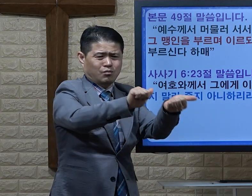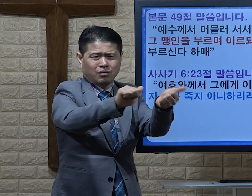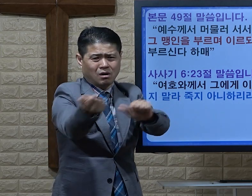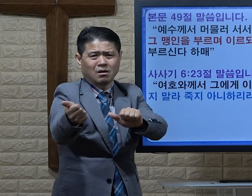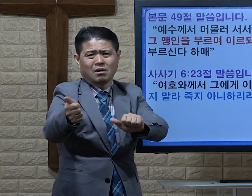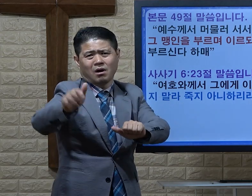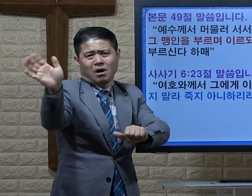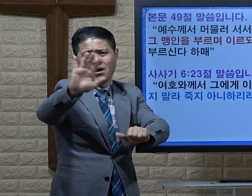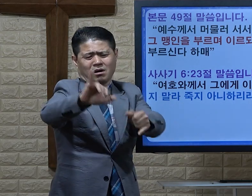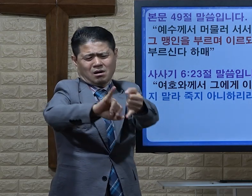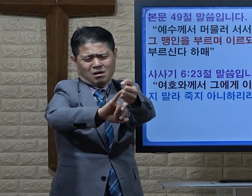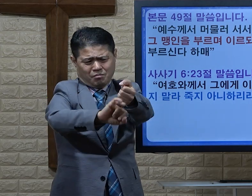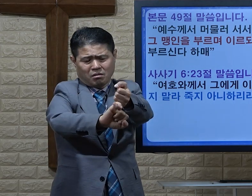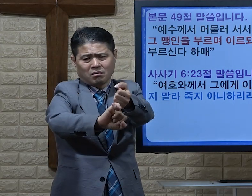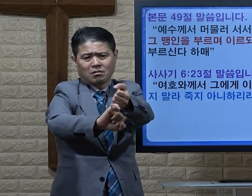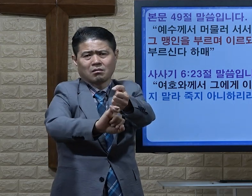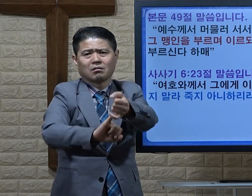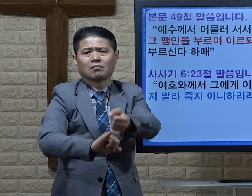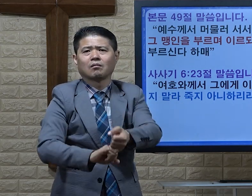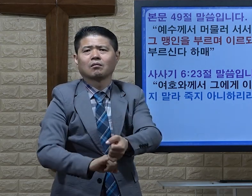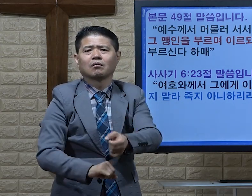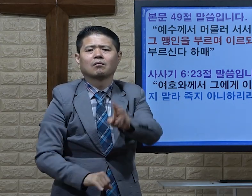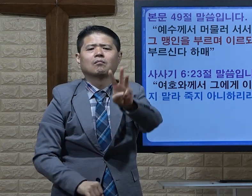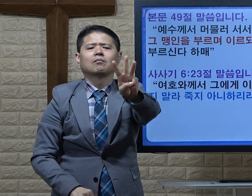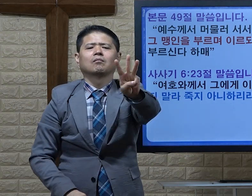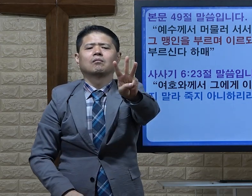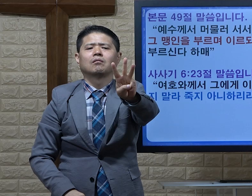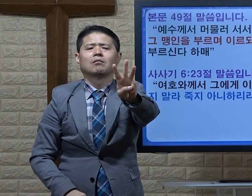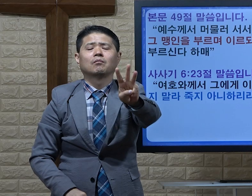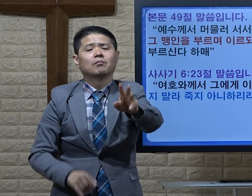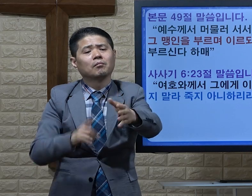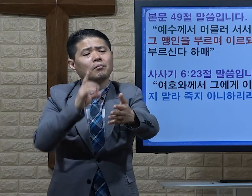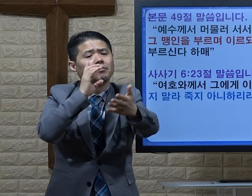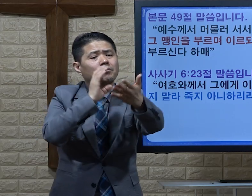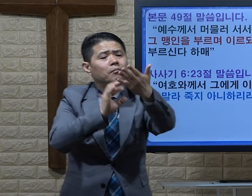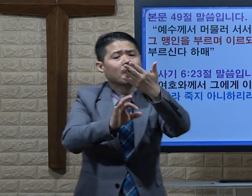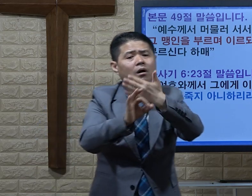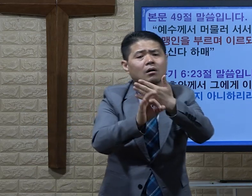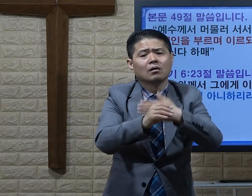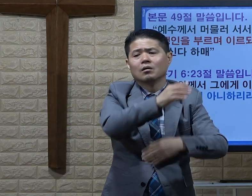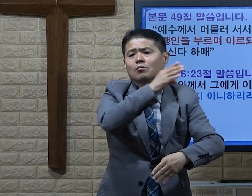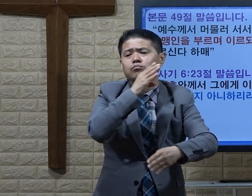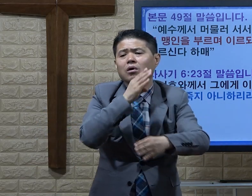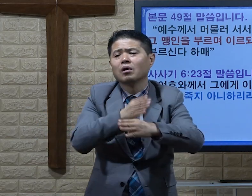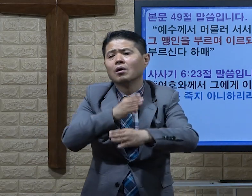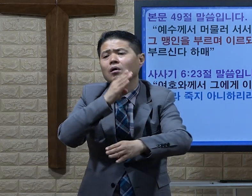너희가 결코 죽지 아니하리라. 3번이나 안심하라고 했습니다.